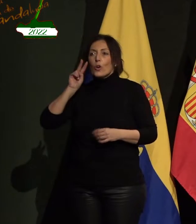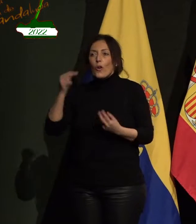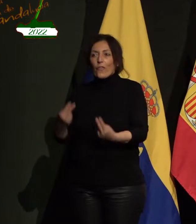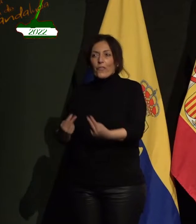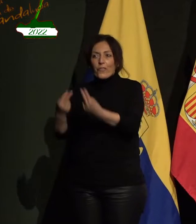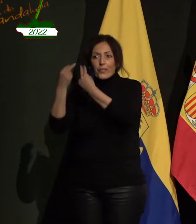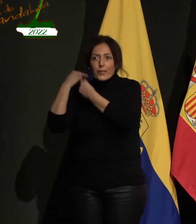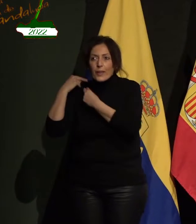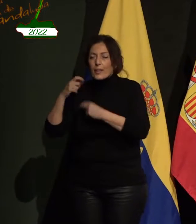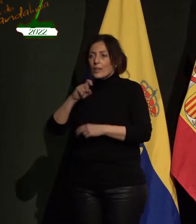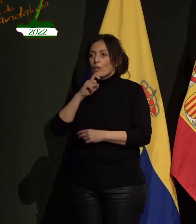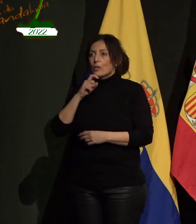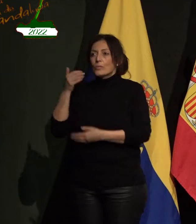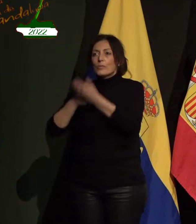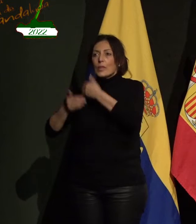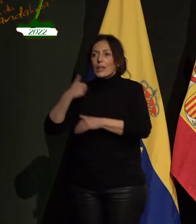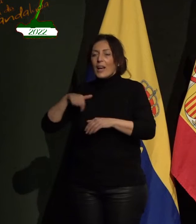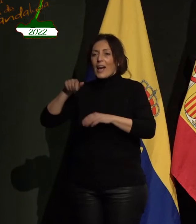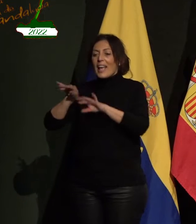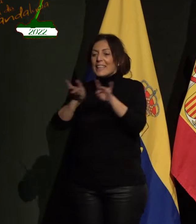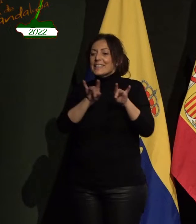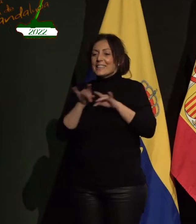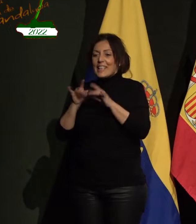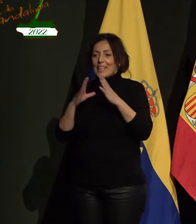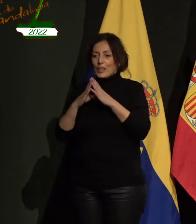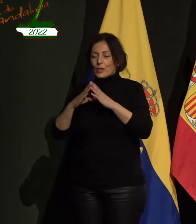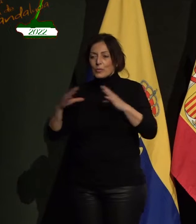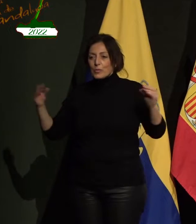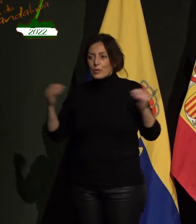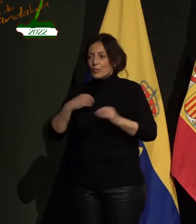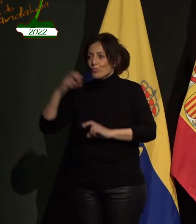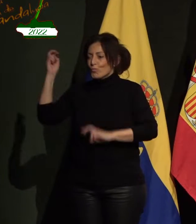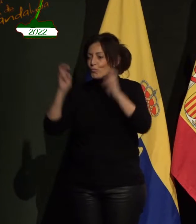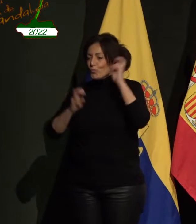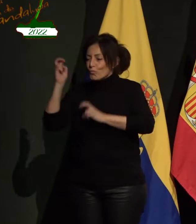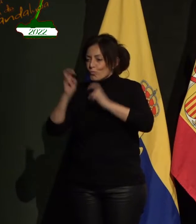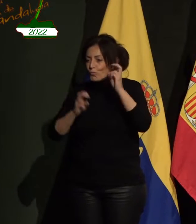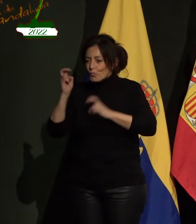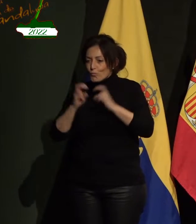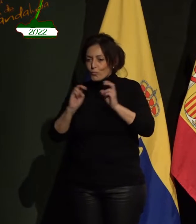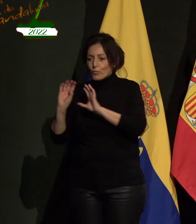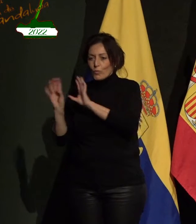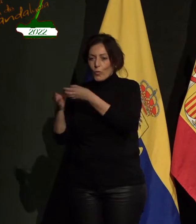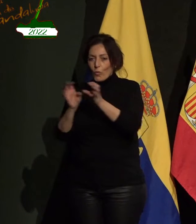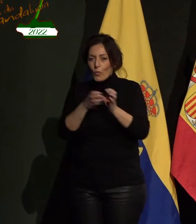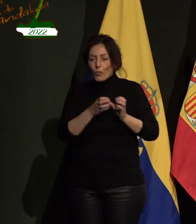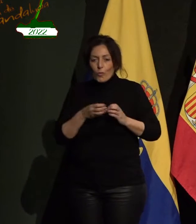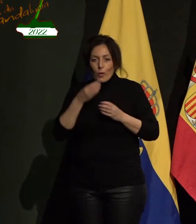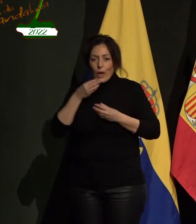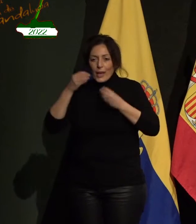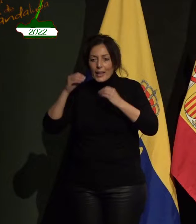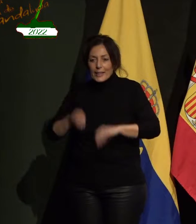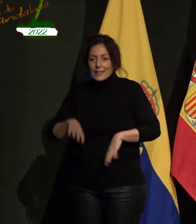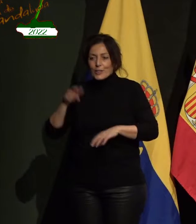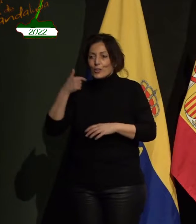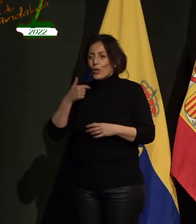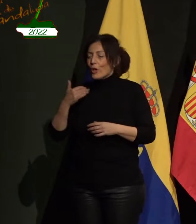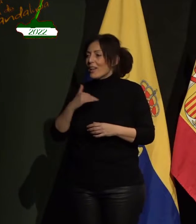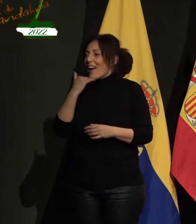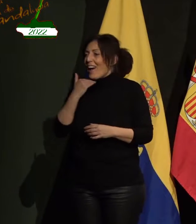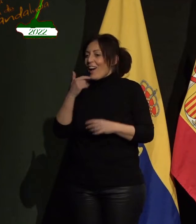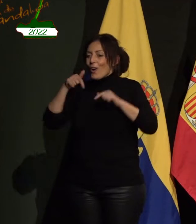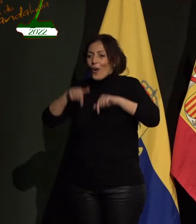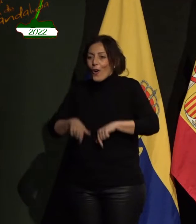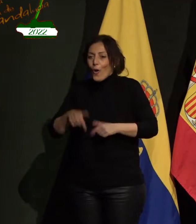nuestra esencia, en esta tierra solidaria, refugio de diversas civilizaciones que a lo largo de nuestra historia pues han ido dejando sus sustratos